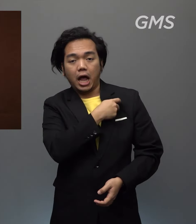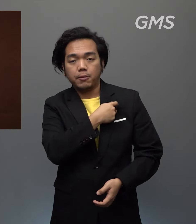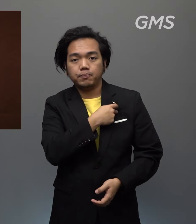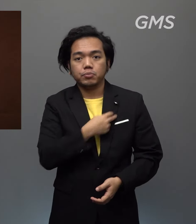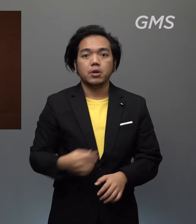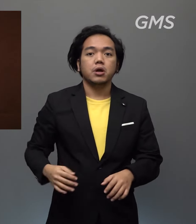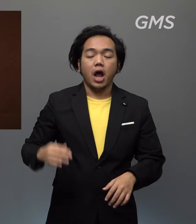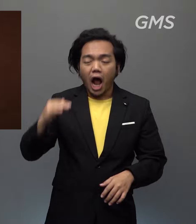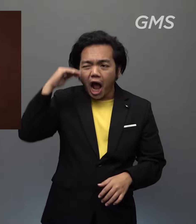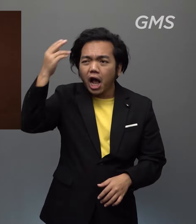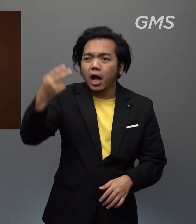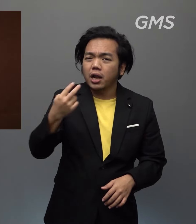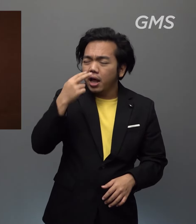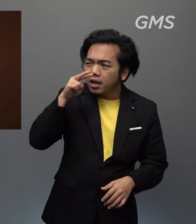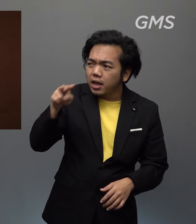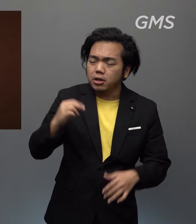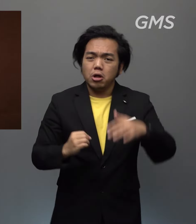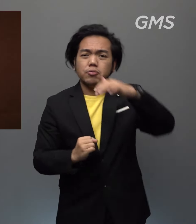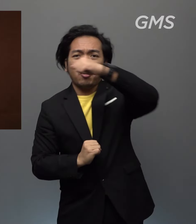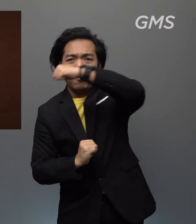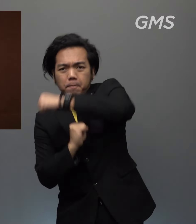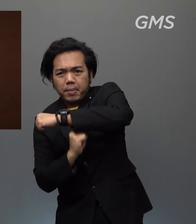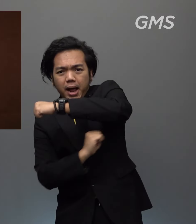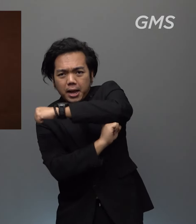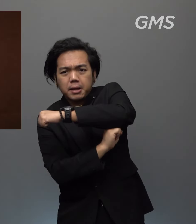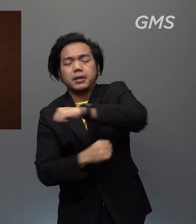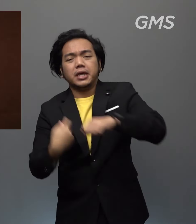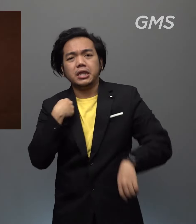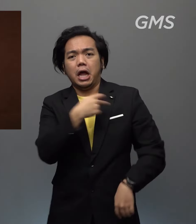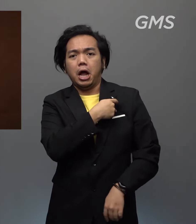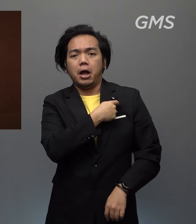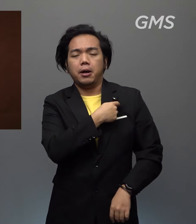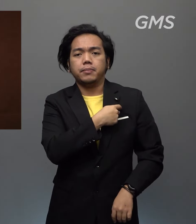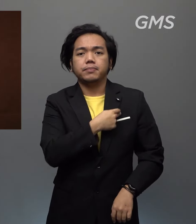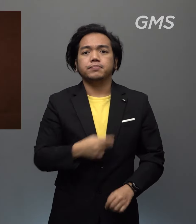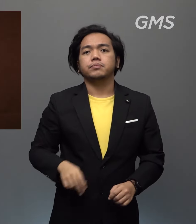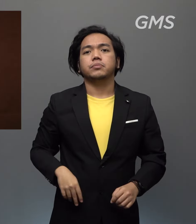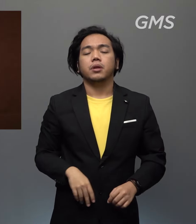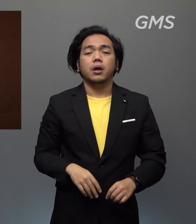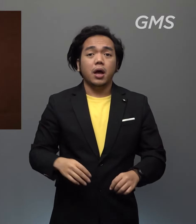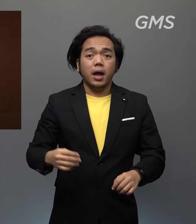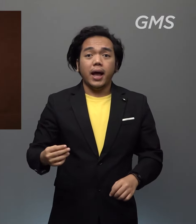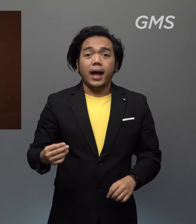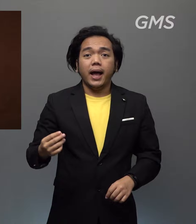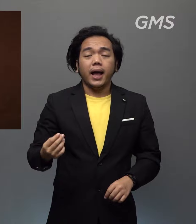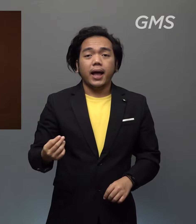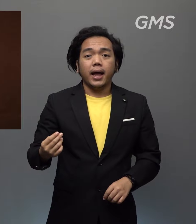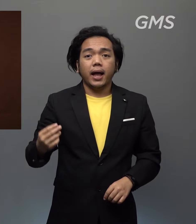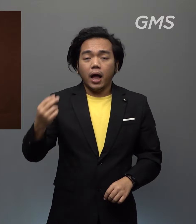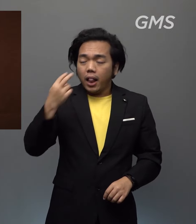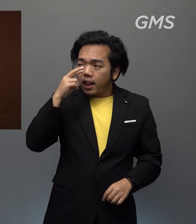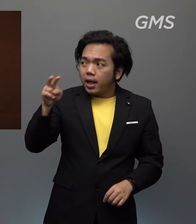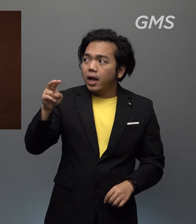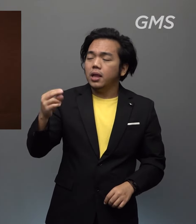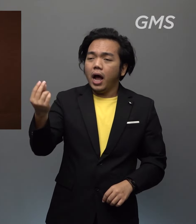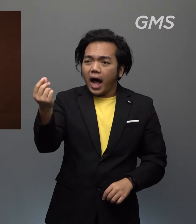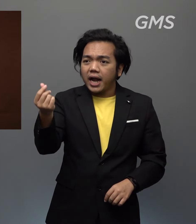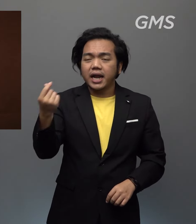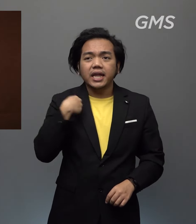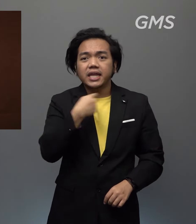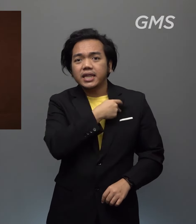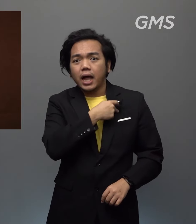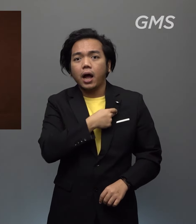kita. Dia, orang-orang ini adalah orang-orang yang menghargai kita bukan karena kita sedang ada di atas dan terlihat